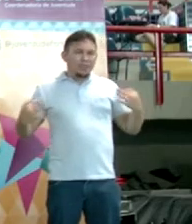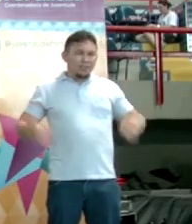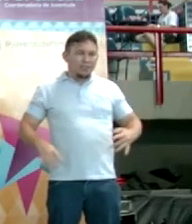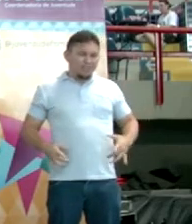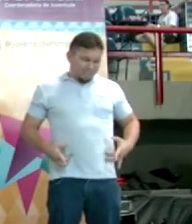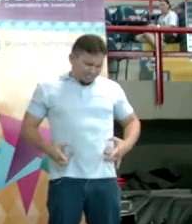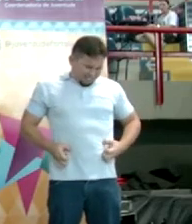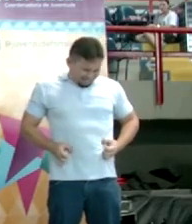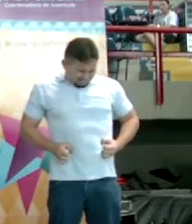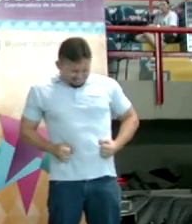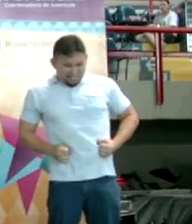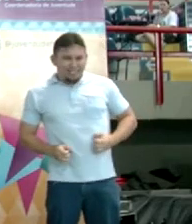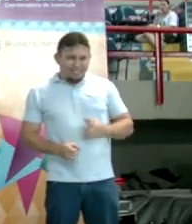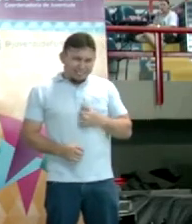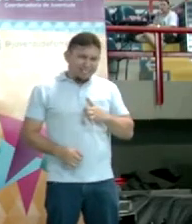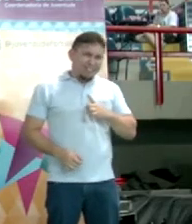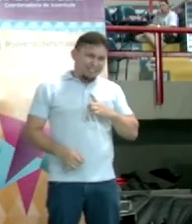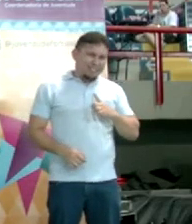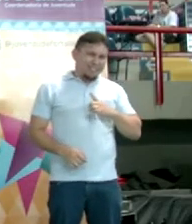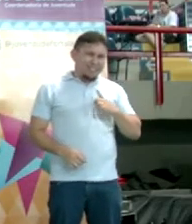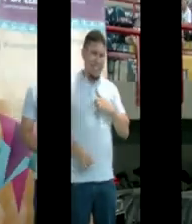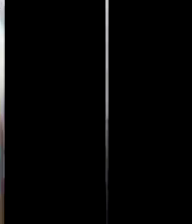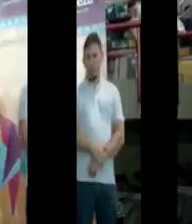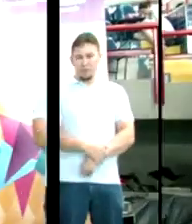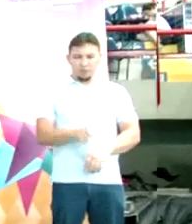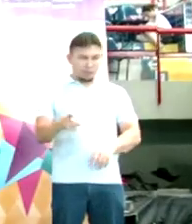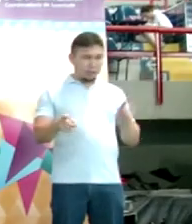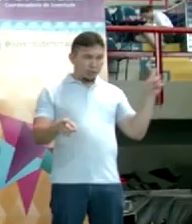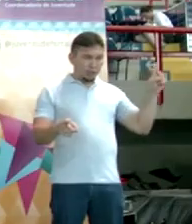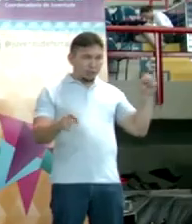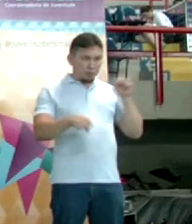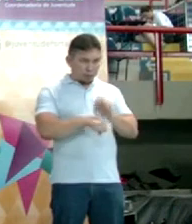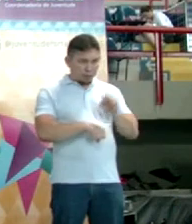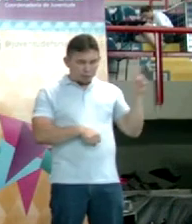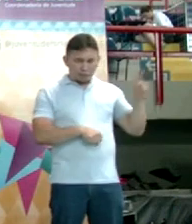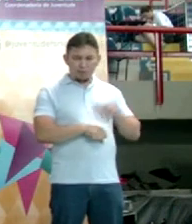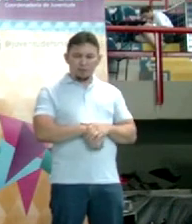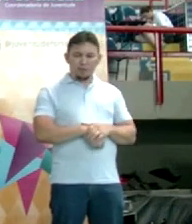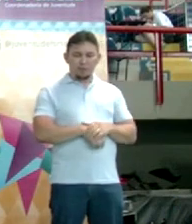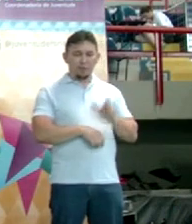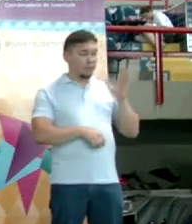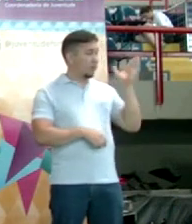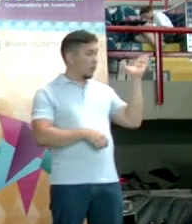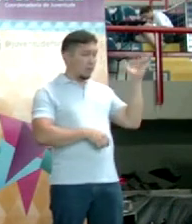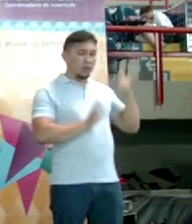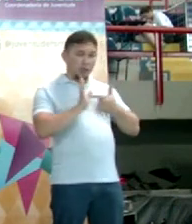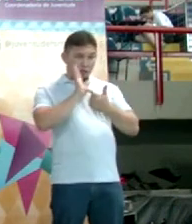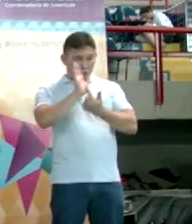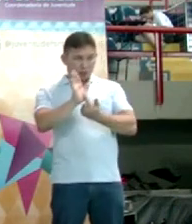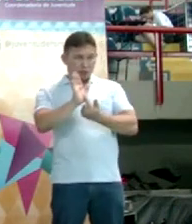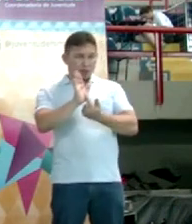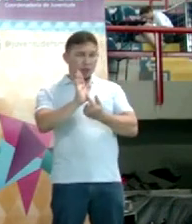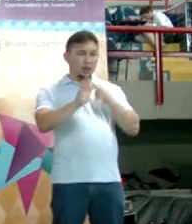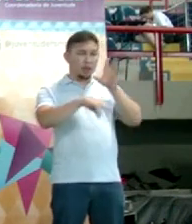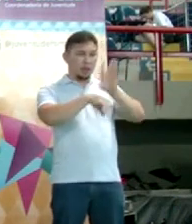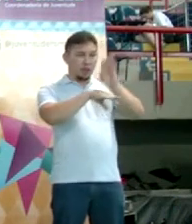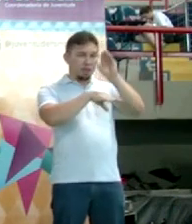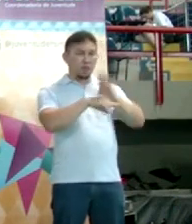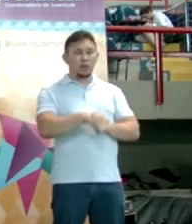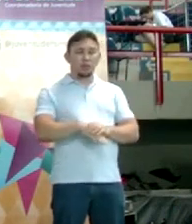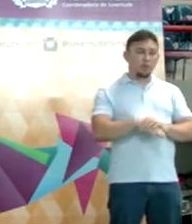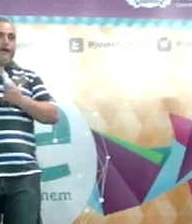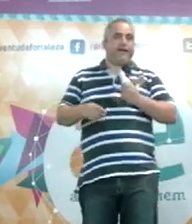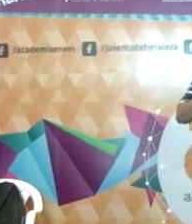é intriga da oposição, tá? Então você vê que na imagem, né, que